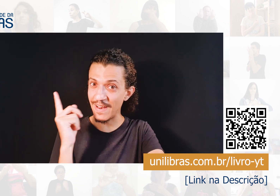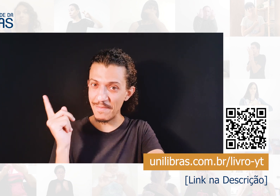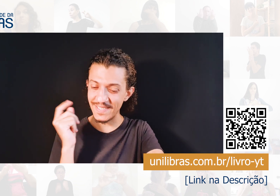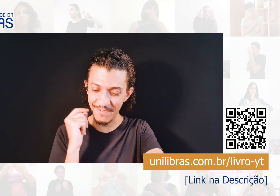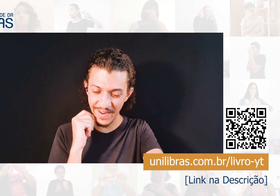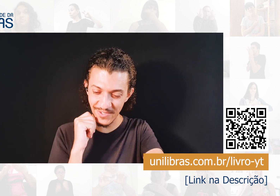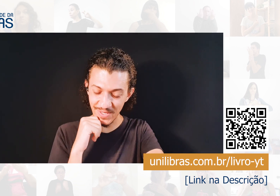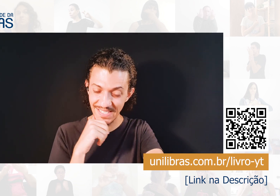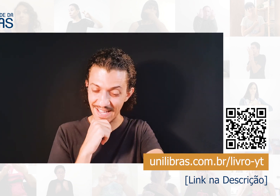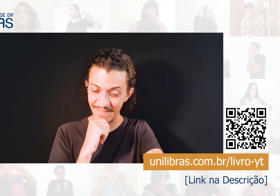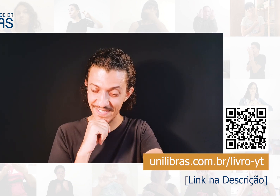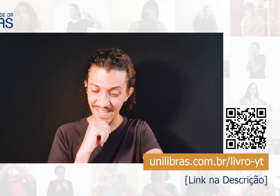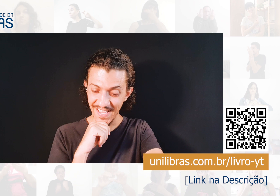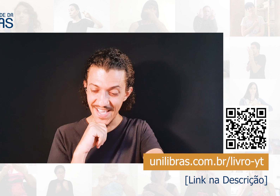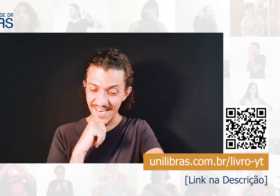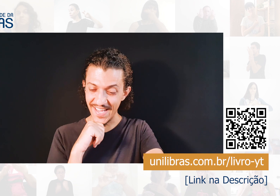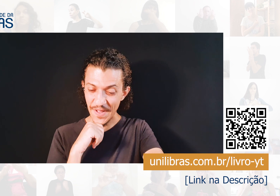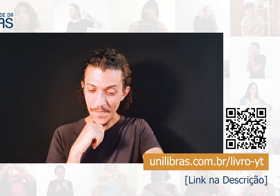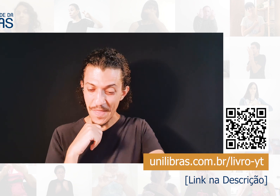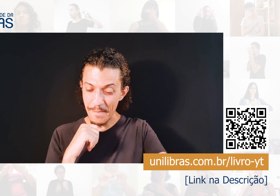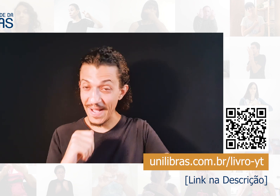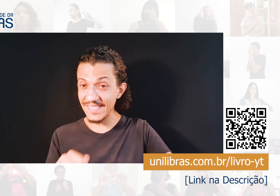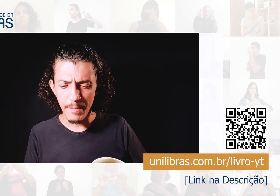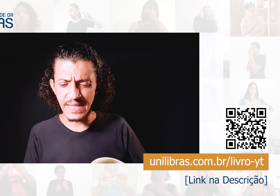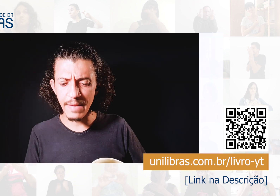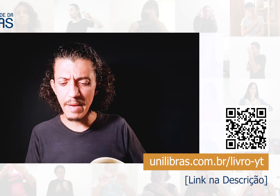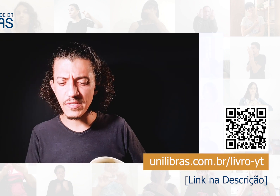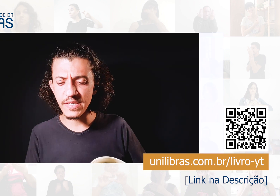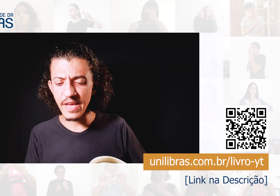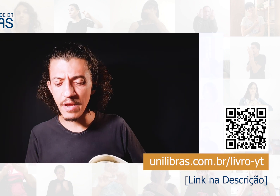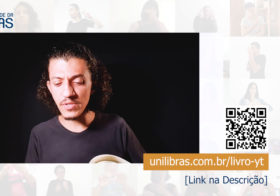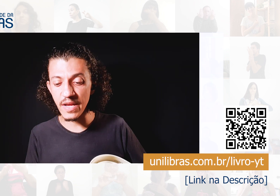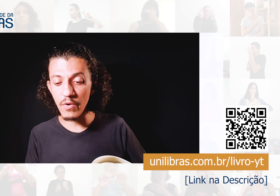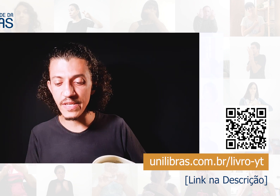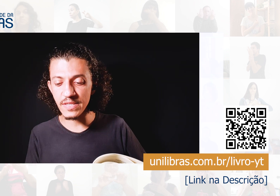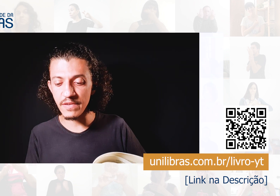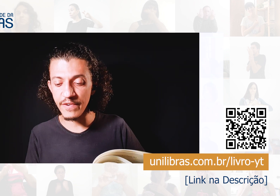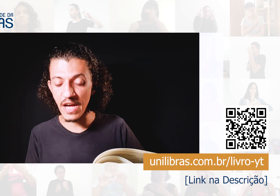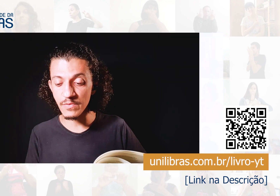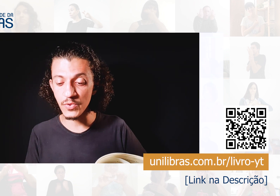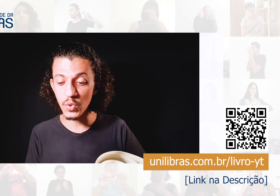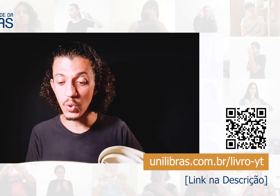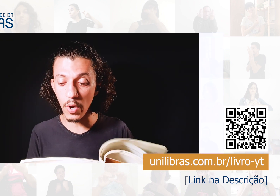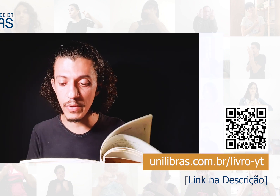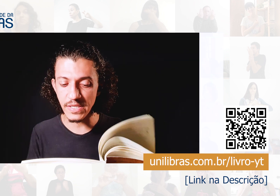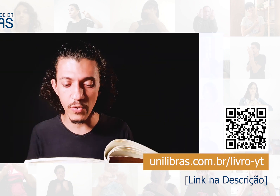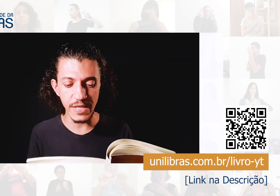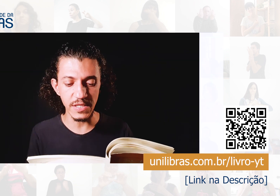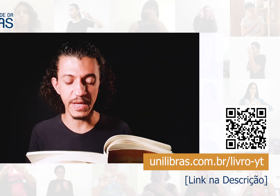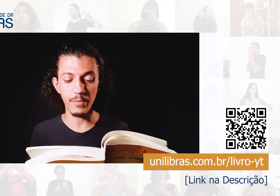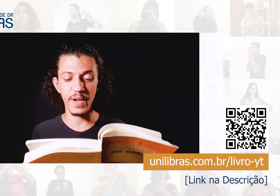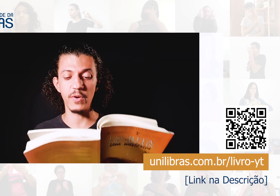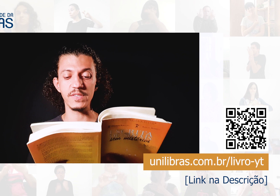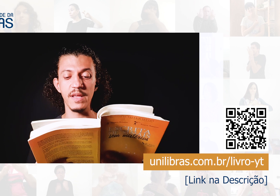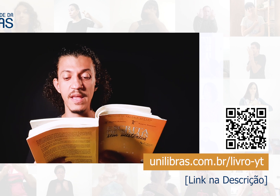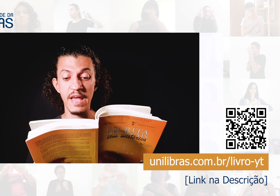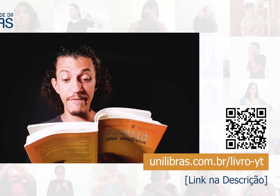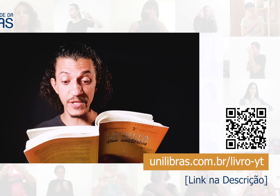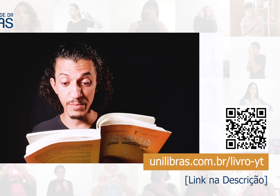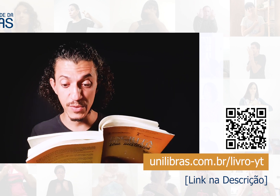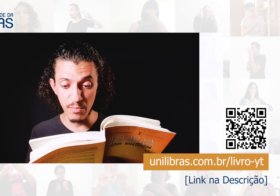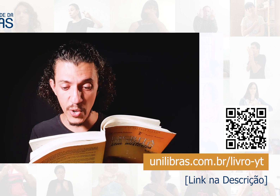sabe, eu vou falar mais à frente em outras lives. Mas percebemos que seríamos egoístas se ficássemos com todo esse conhecimento para